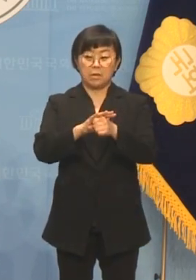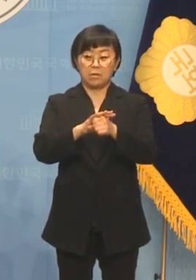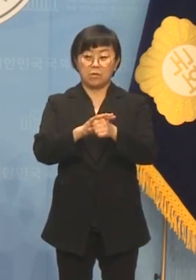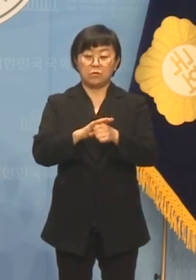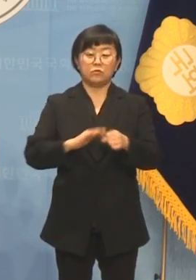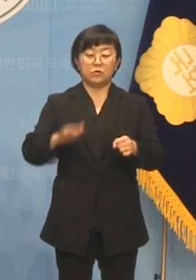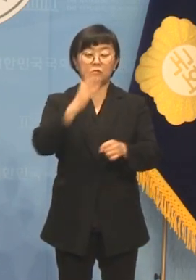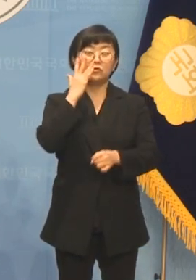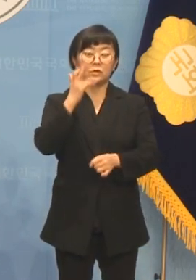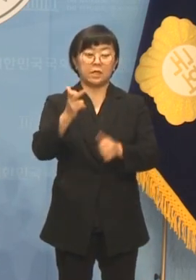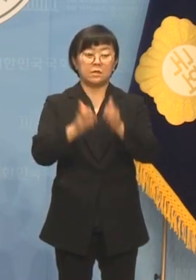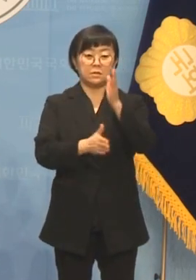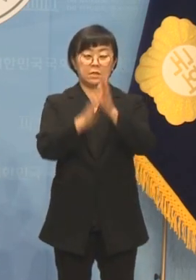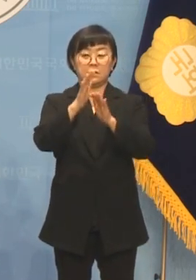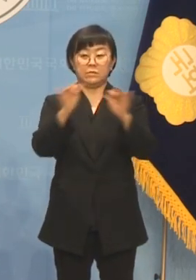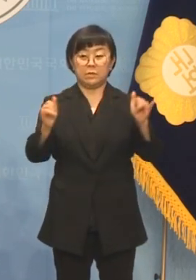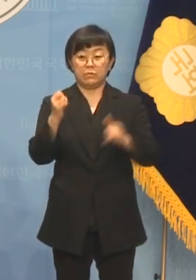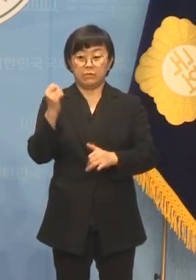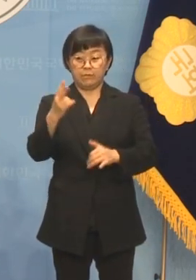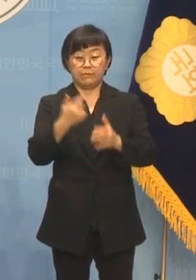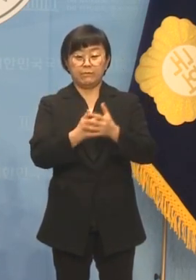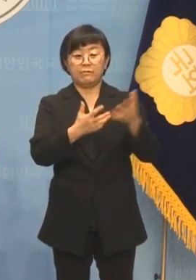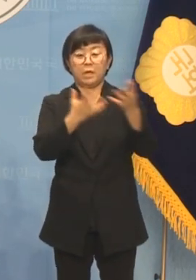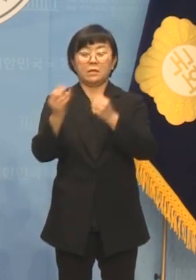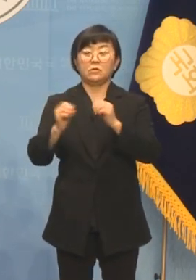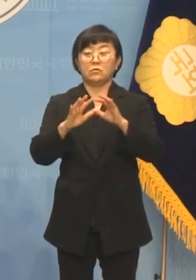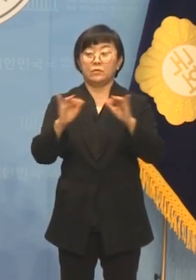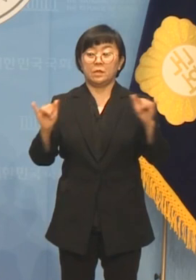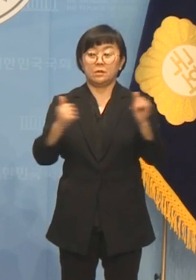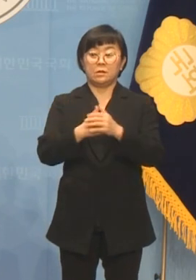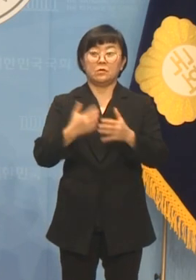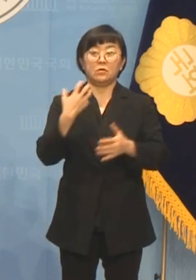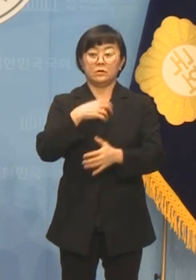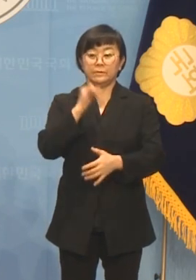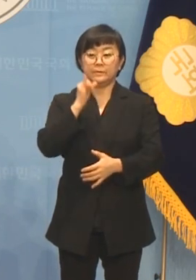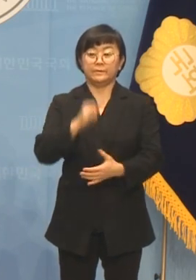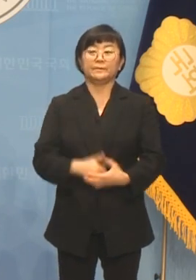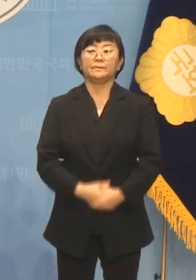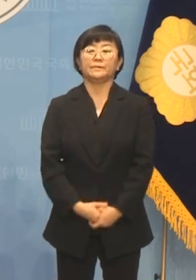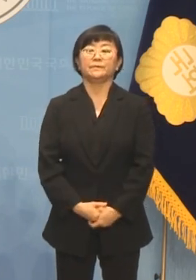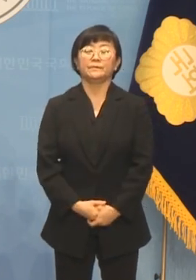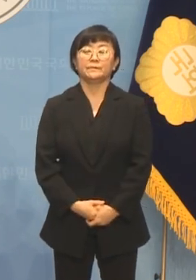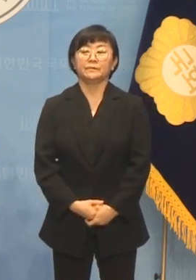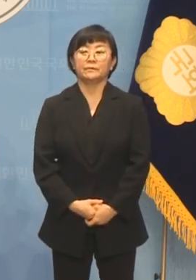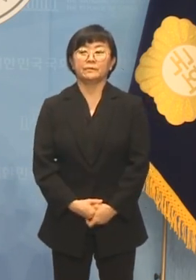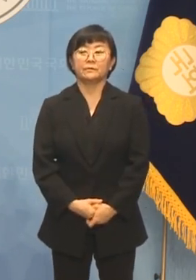우리 울산 시민을 비롯한 많은 국민들이 걱정을 하고 있습니다.